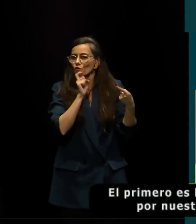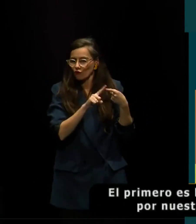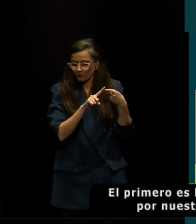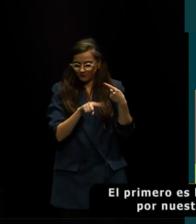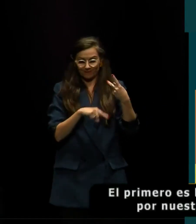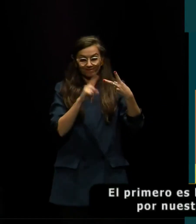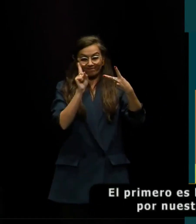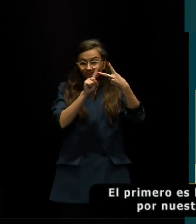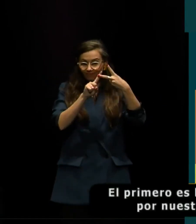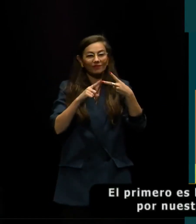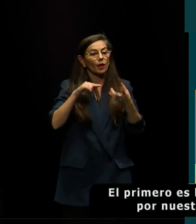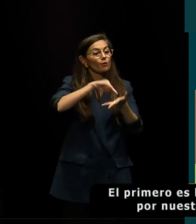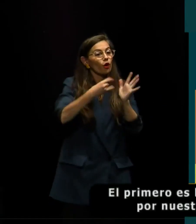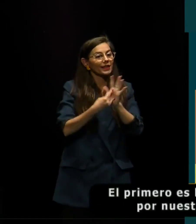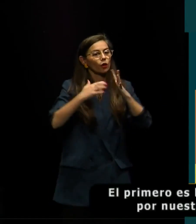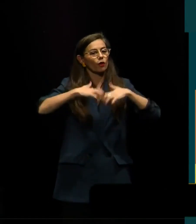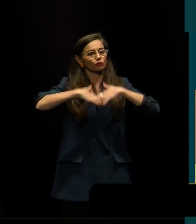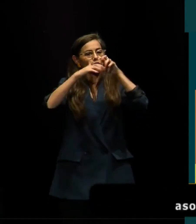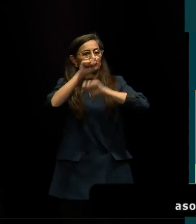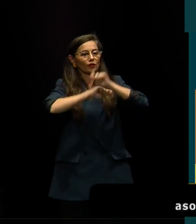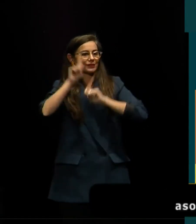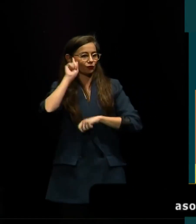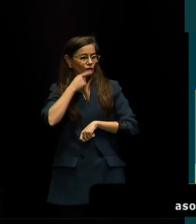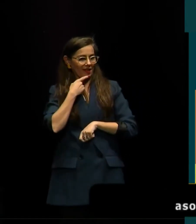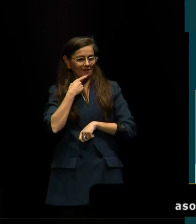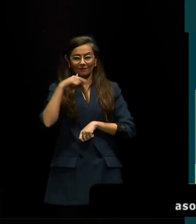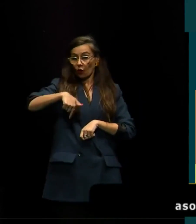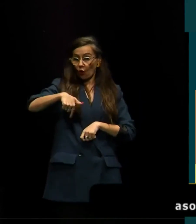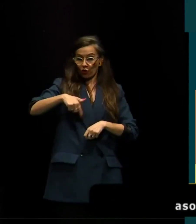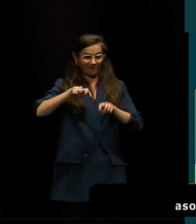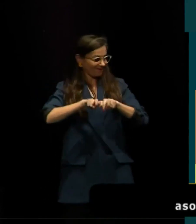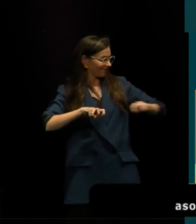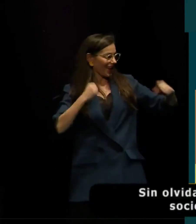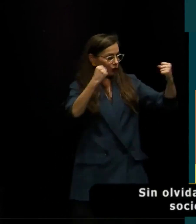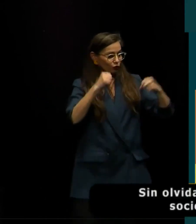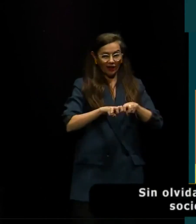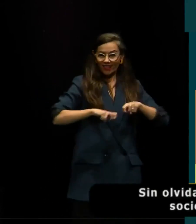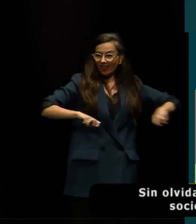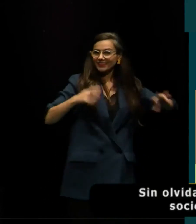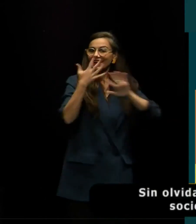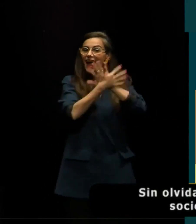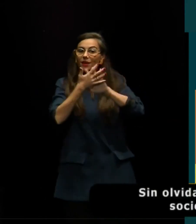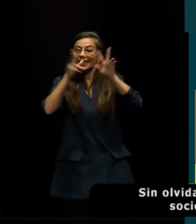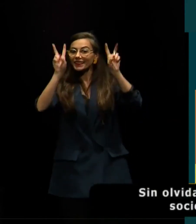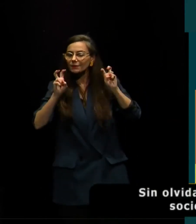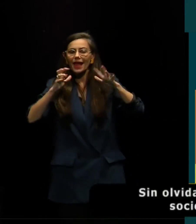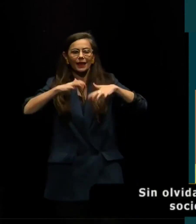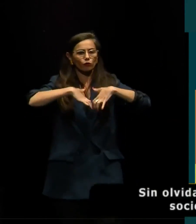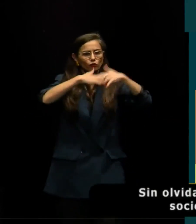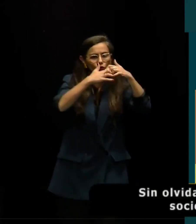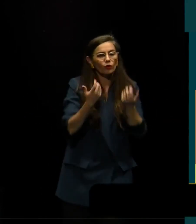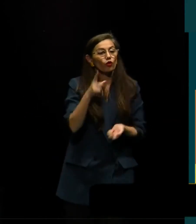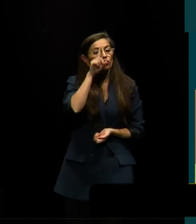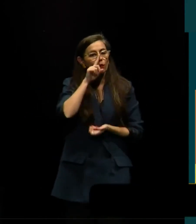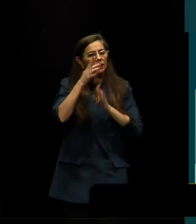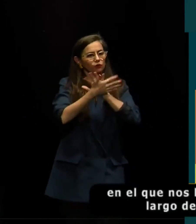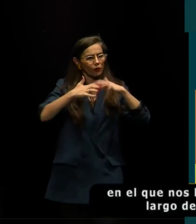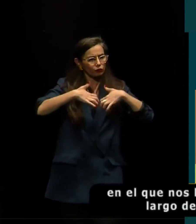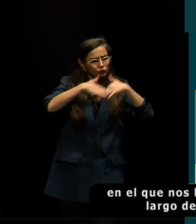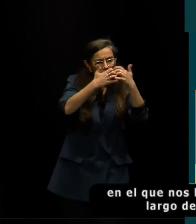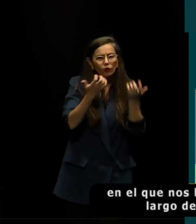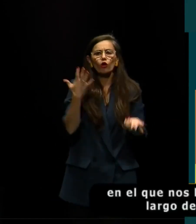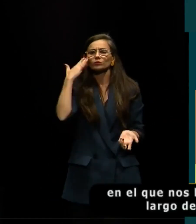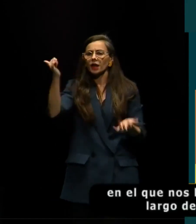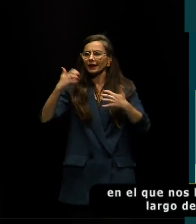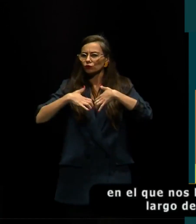el que nos hemos movido a lo largo de estos años. En segundo lugar, el proyecto de reconstrucción asociativa sobre la